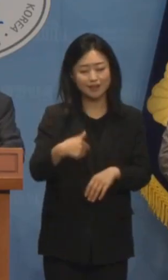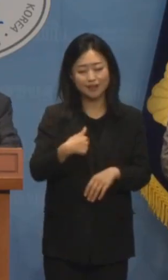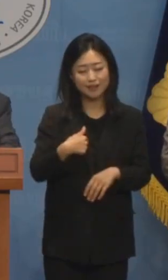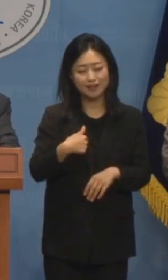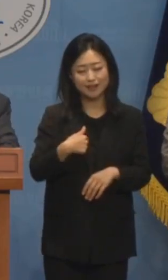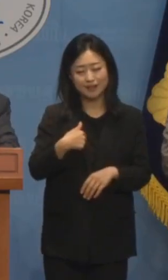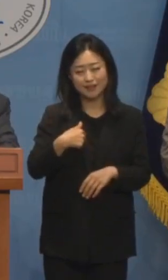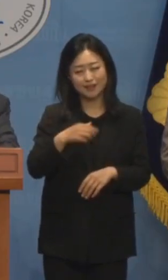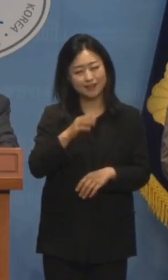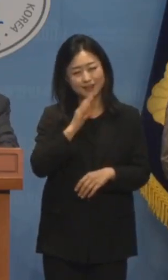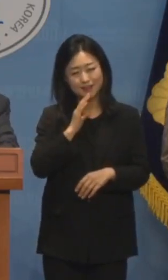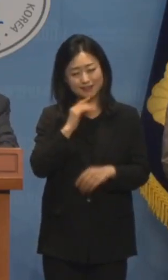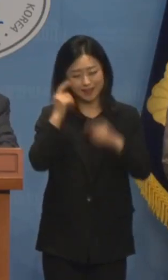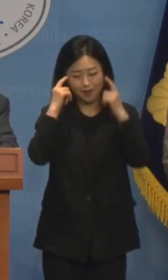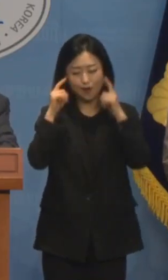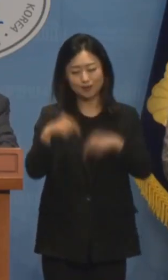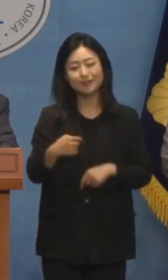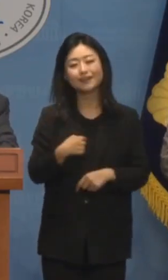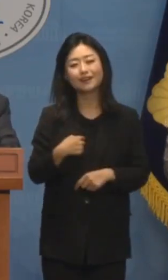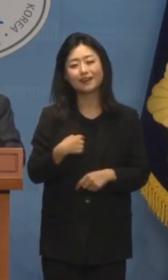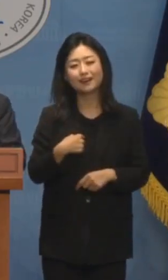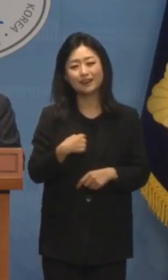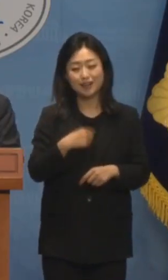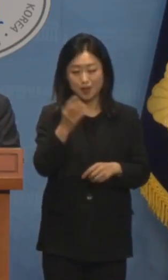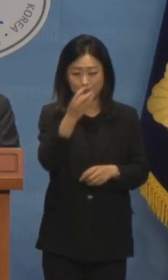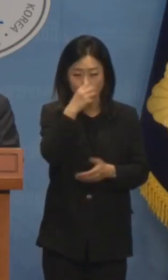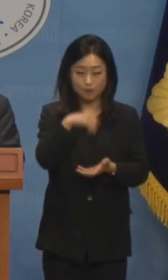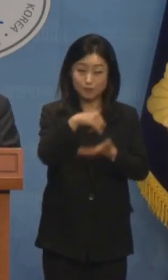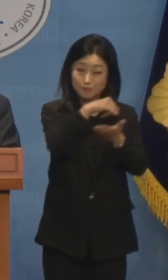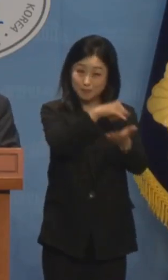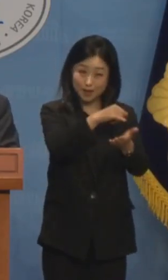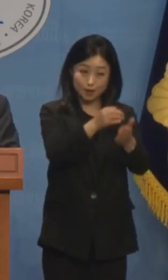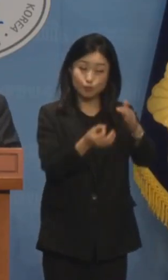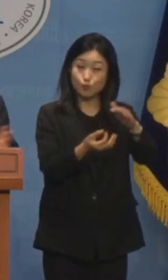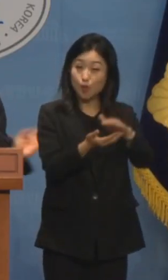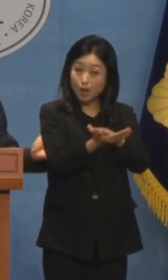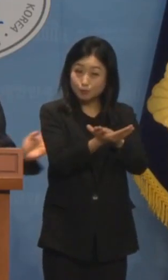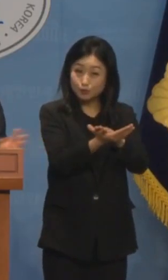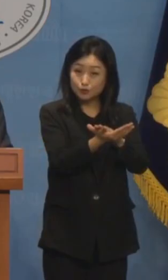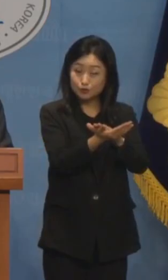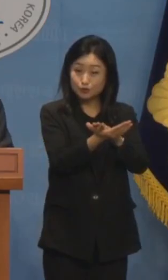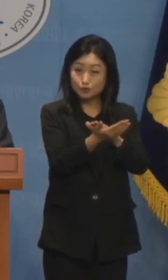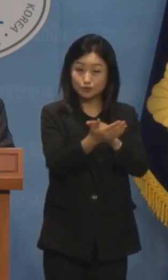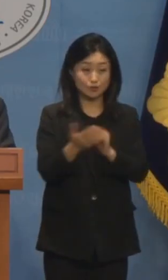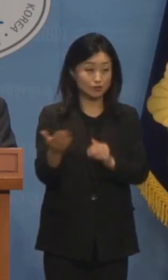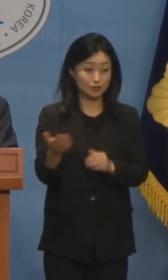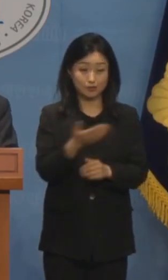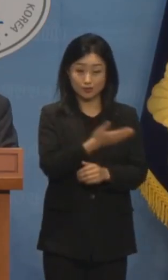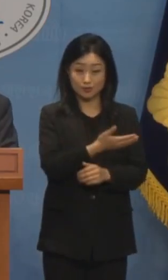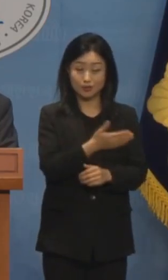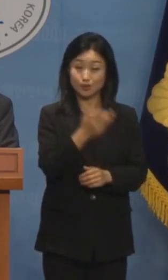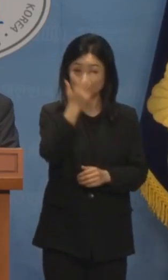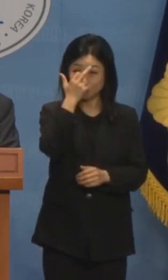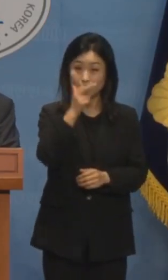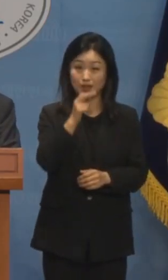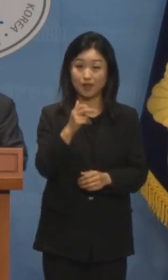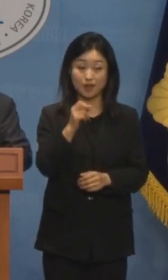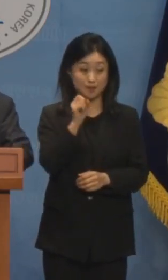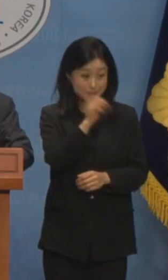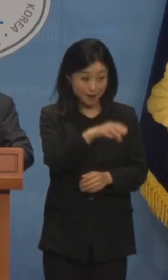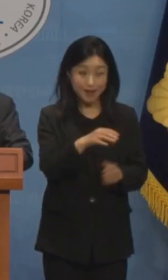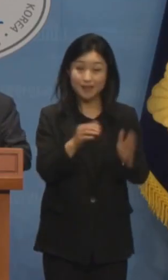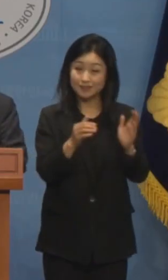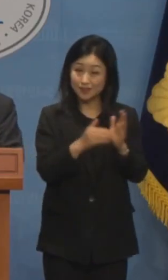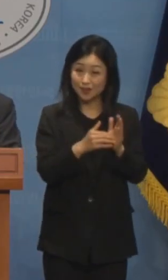지금 반성하고 있습니다. 명품백을 내물러 준 것이라고 옆에 계신 우리 최 목사님이 그렇게 말을